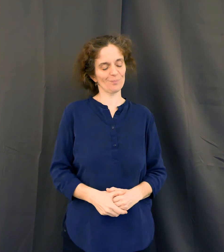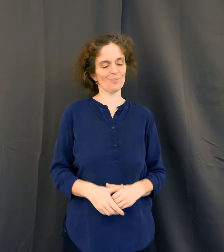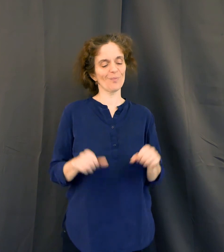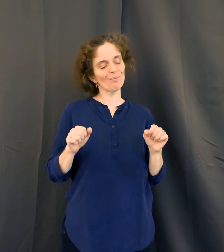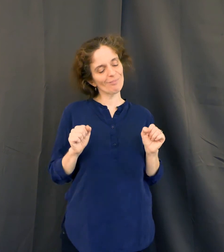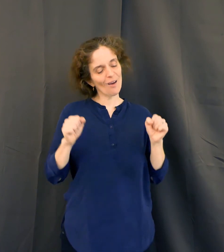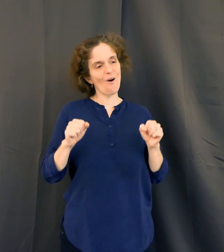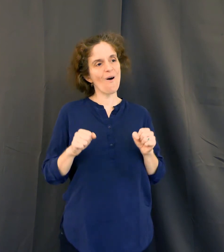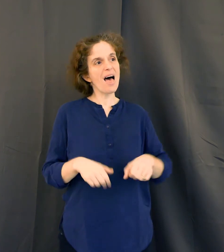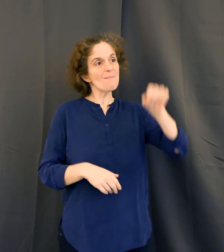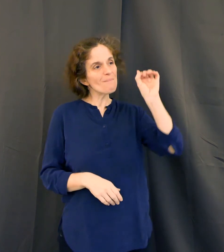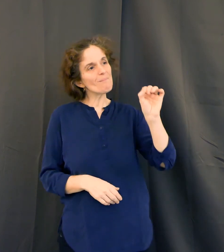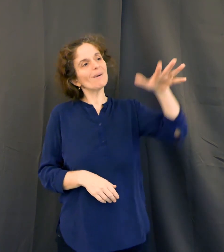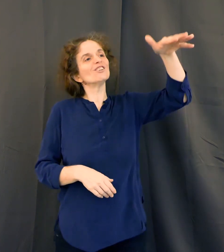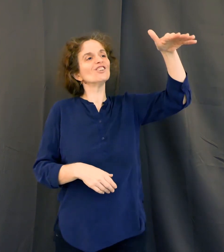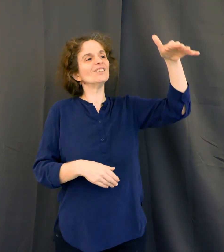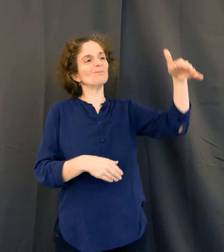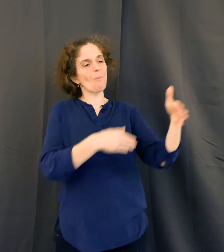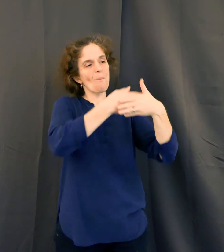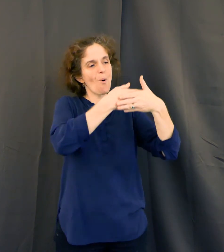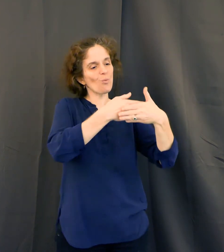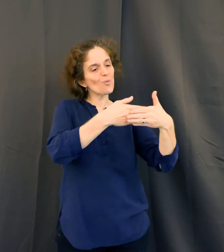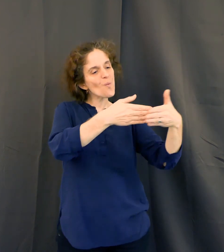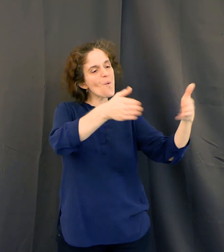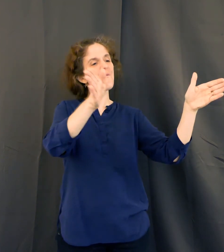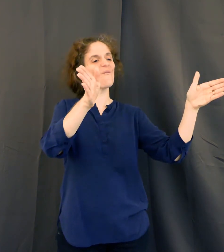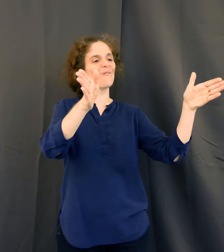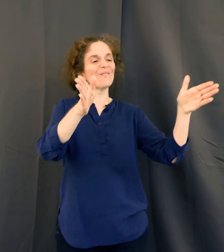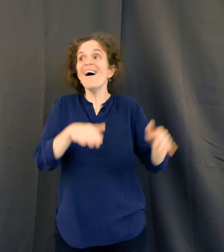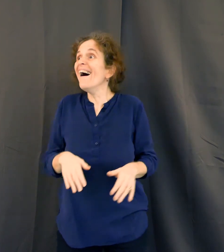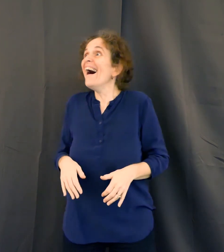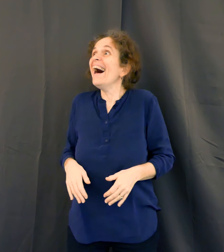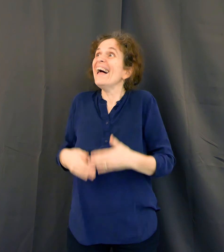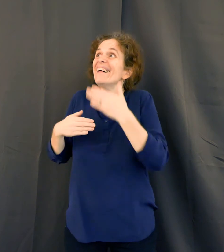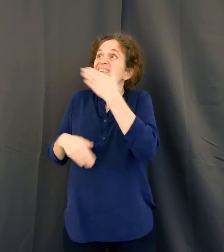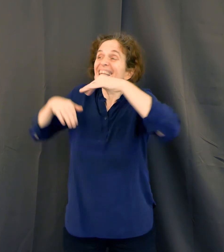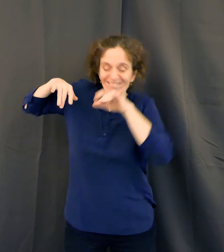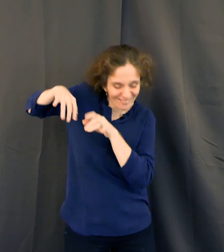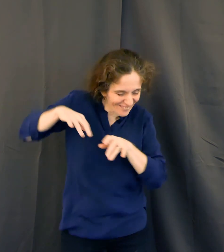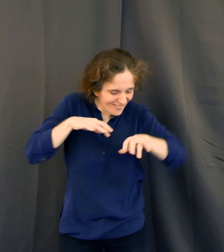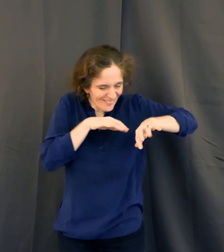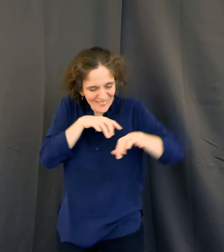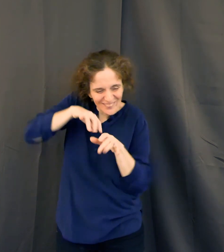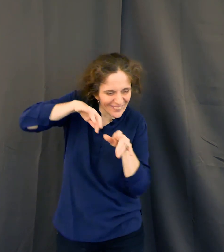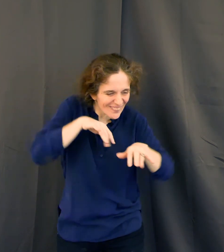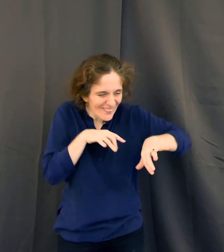Bon, d'accord. Et par magie, les portes du